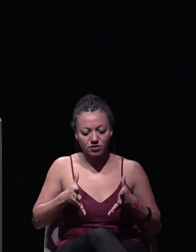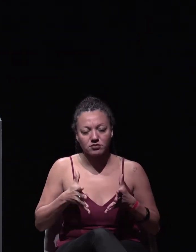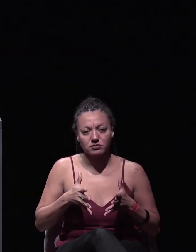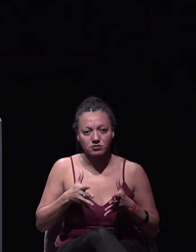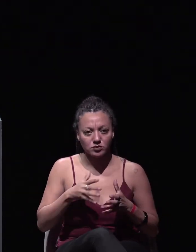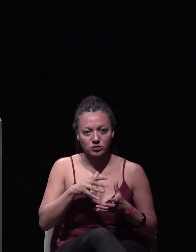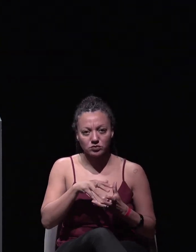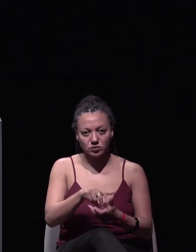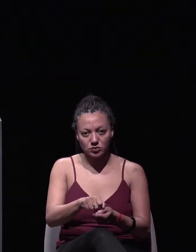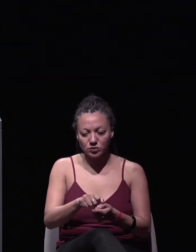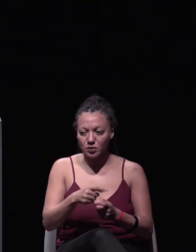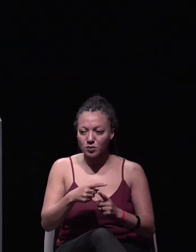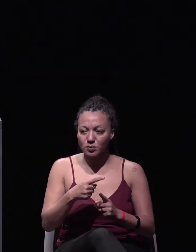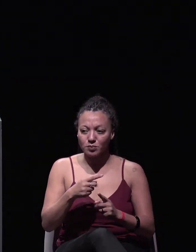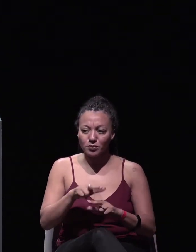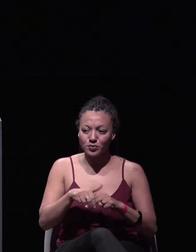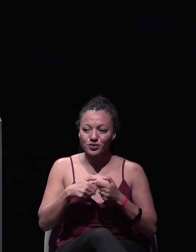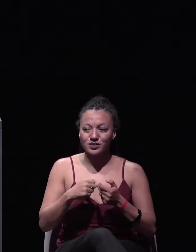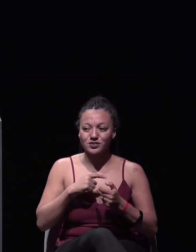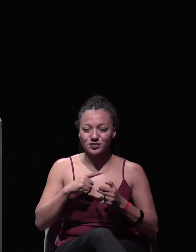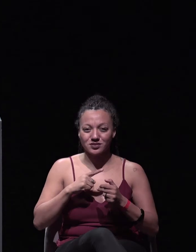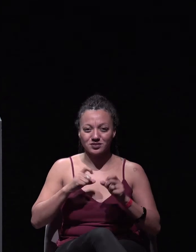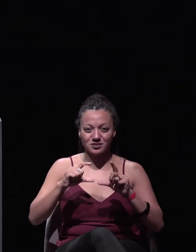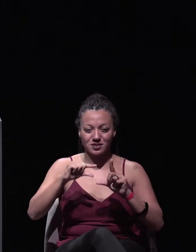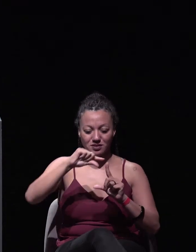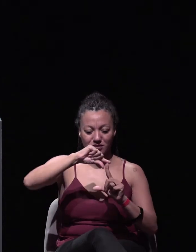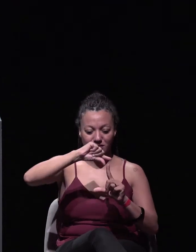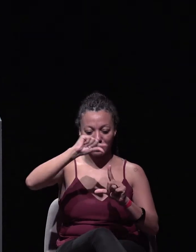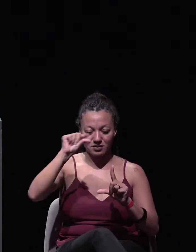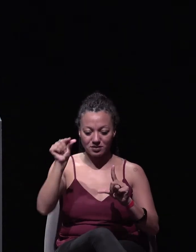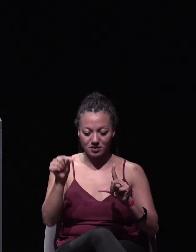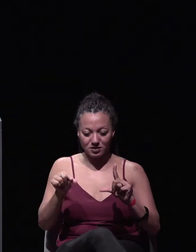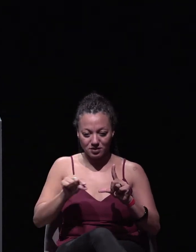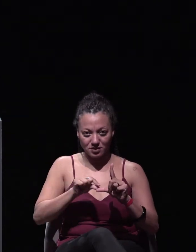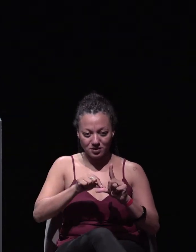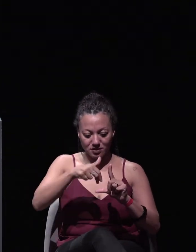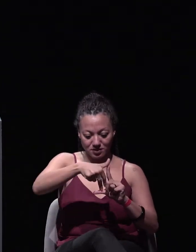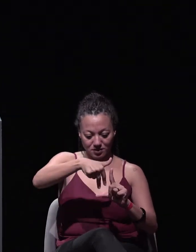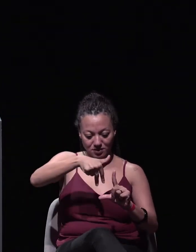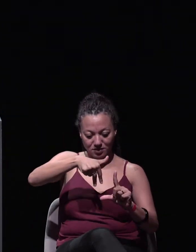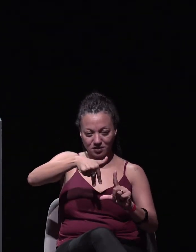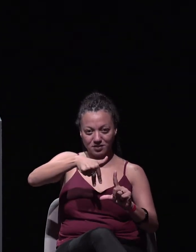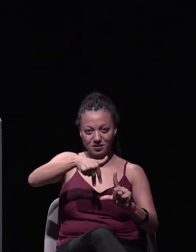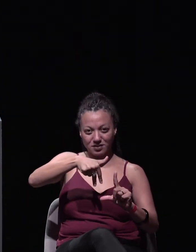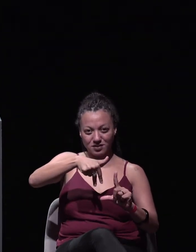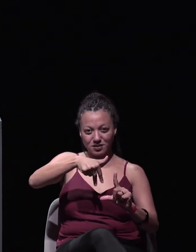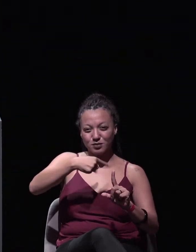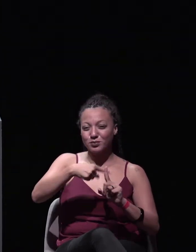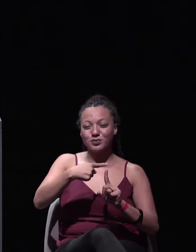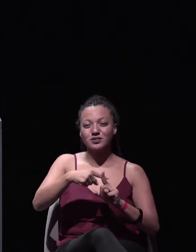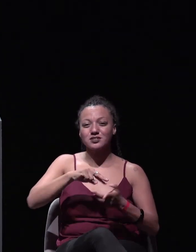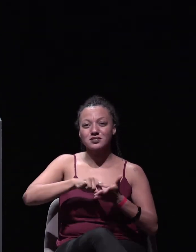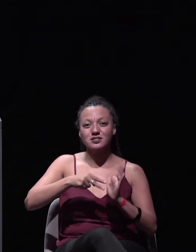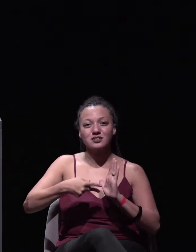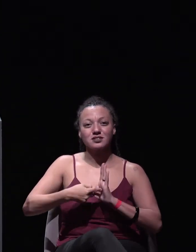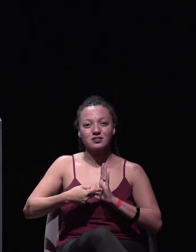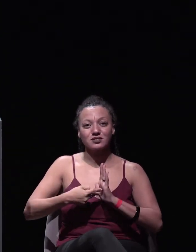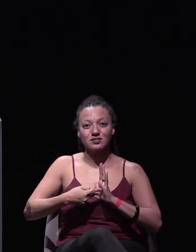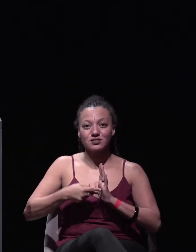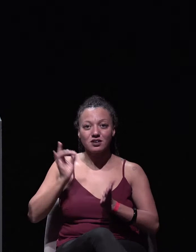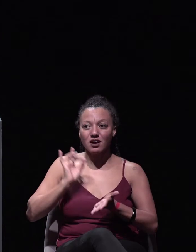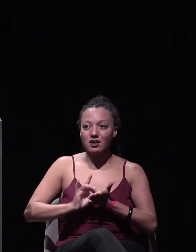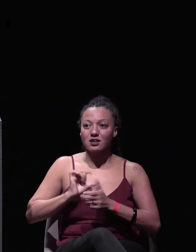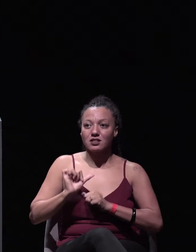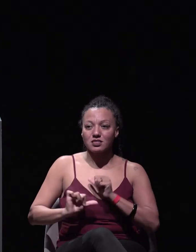está fora da moldura, entrando nesse espaço, que é o espaço do mundo e da realidade em transformação,